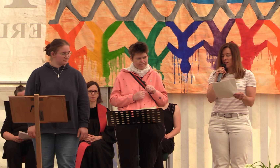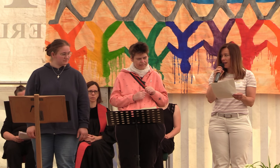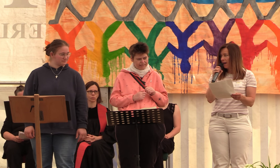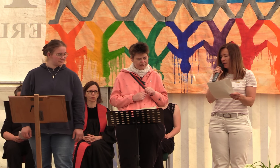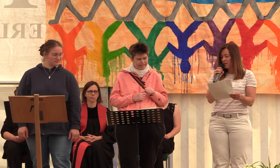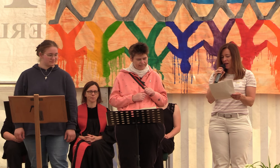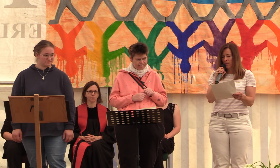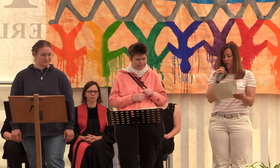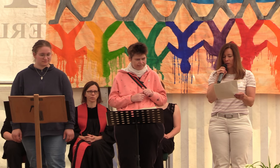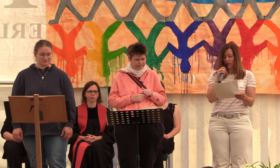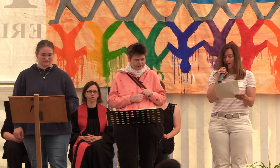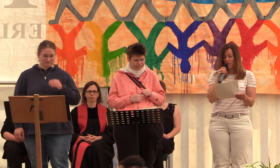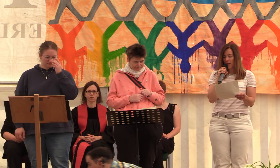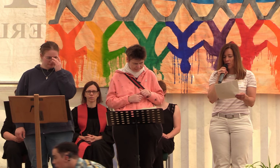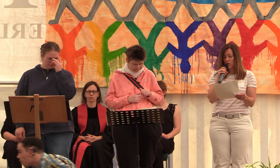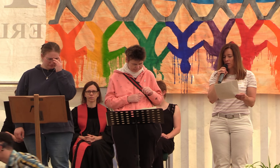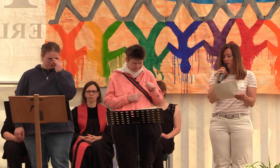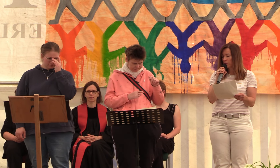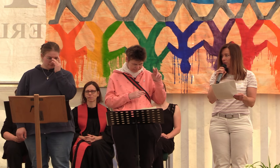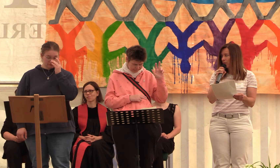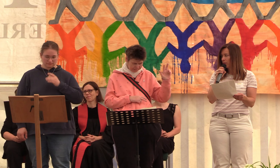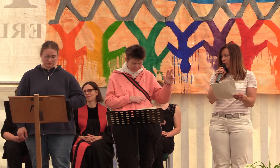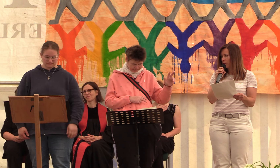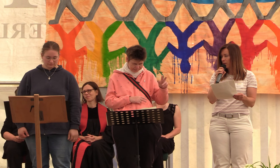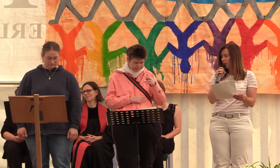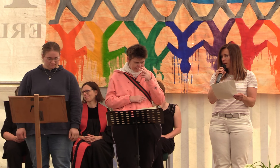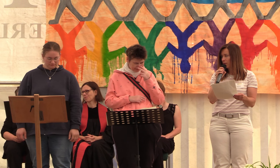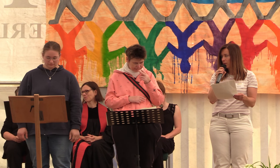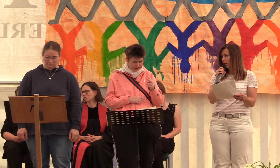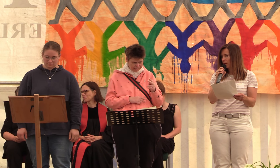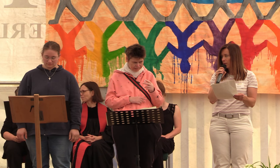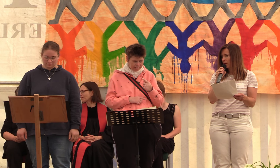Du siehst einsame und kranke Menschen.